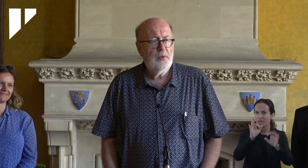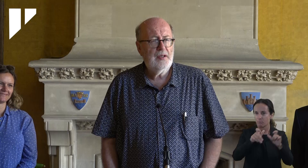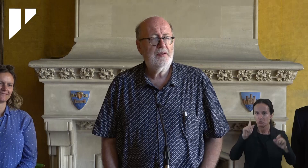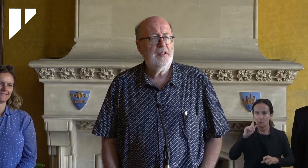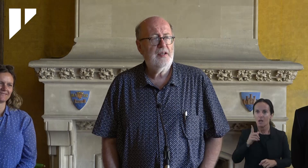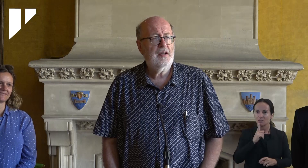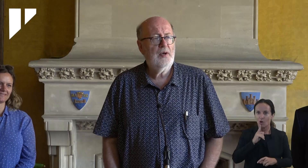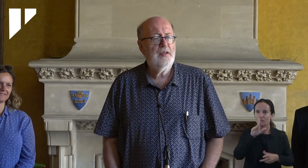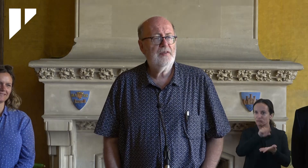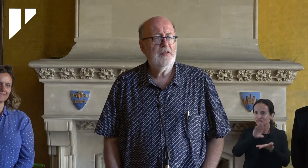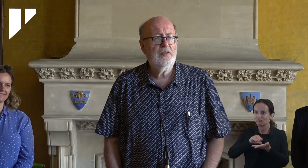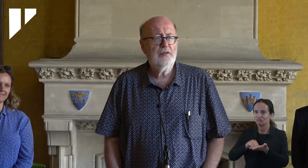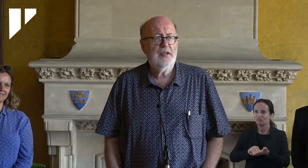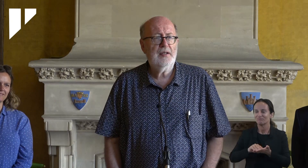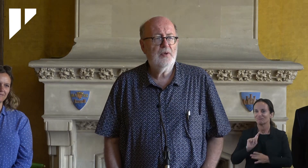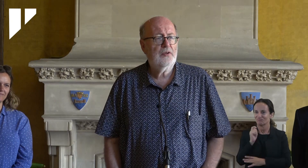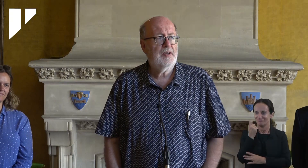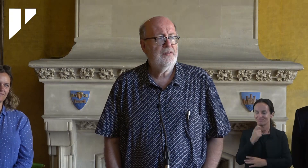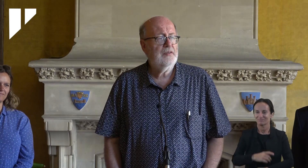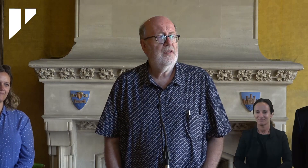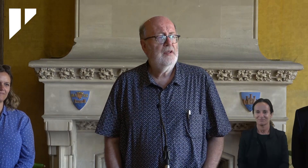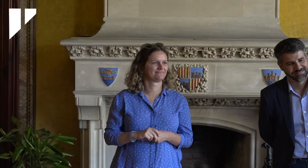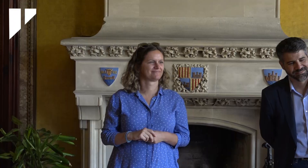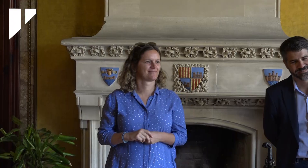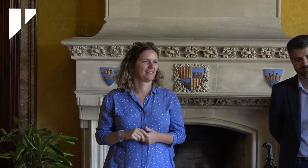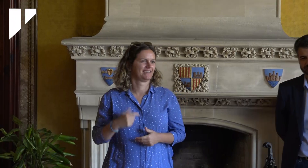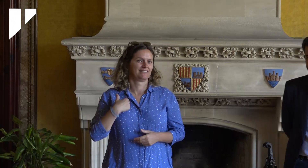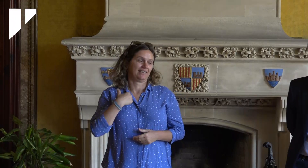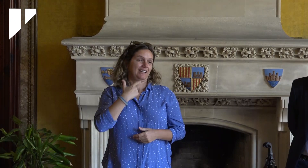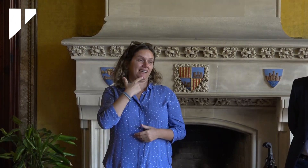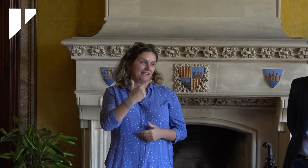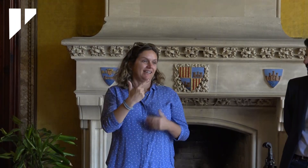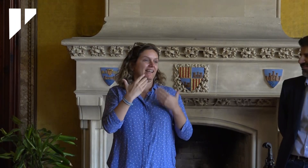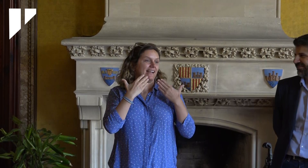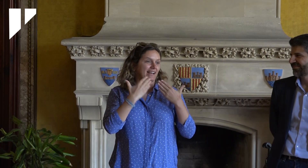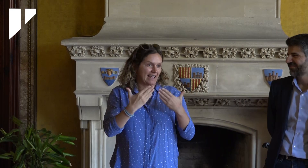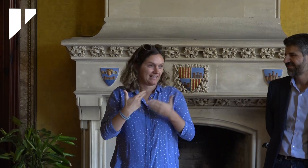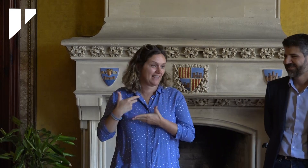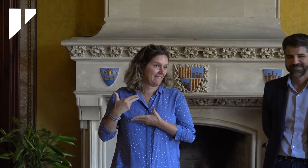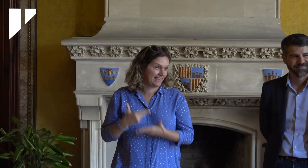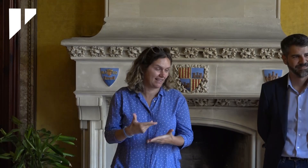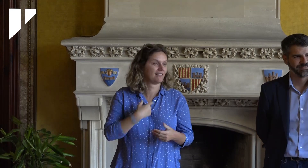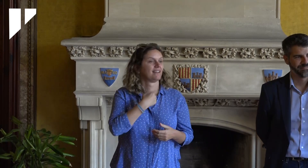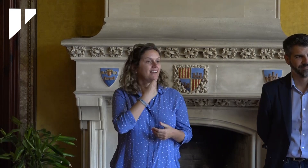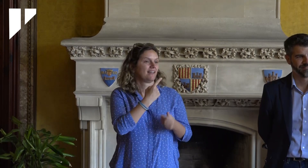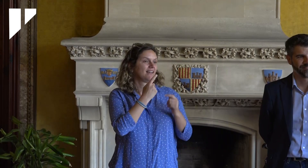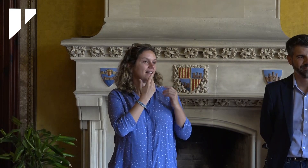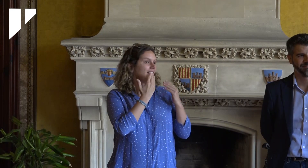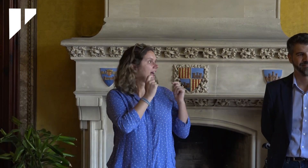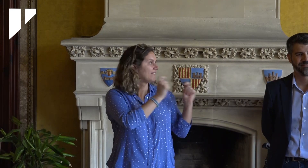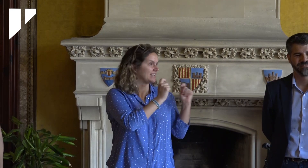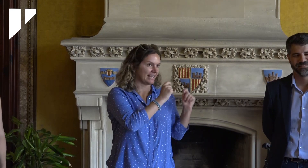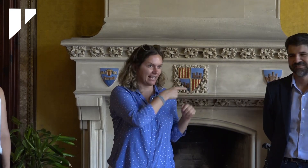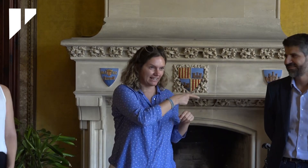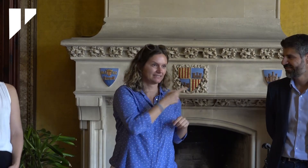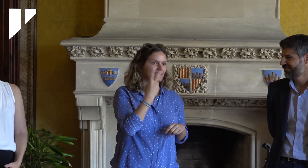y películas hechas en lenguaje de signos en nuestro país. Gracias por habernos invitado.